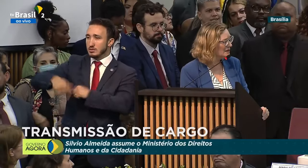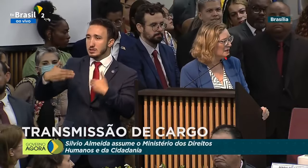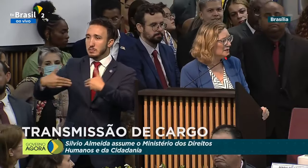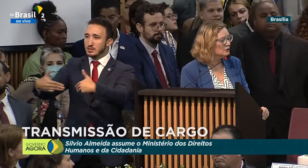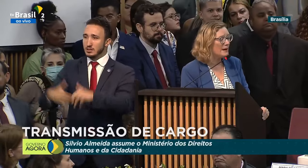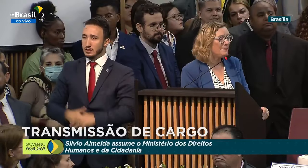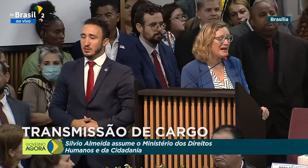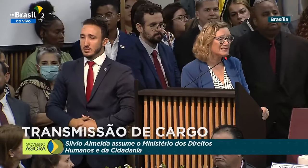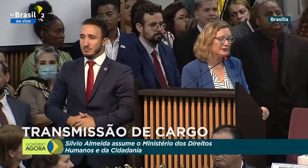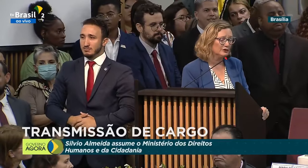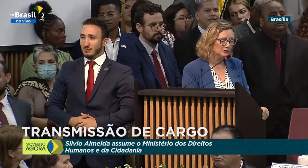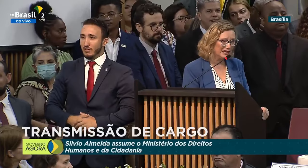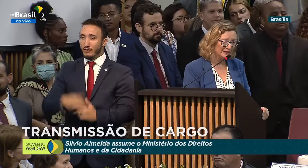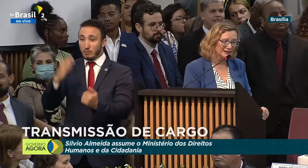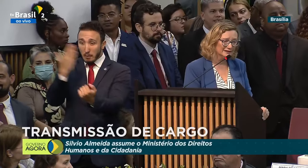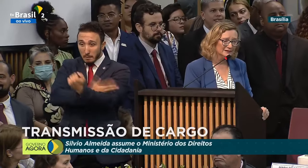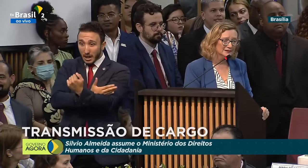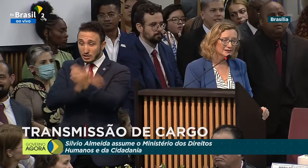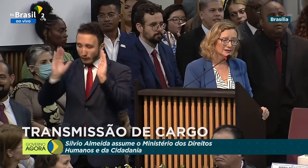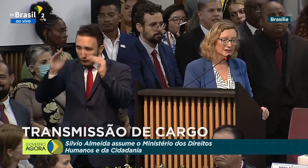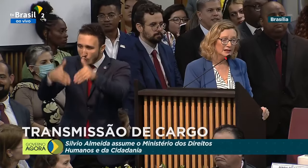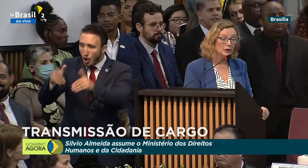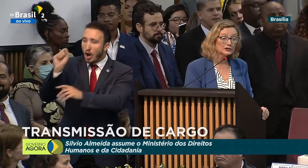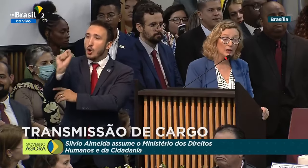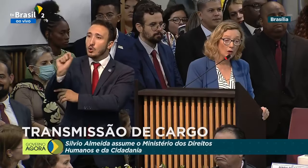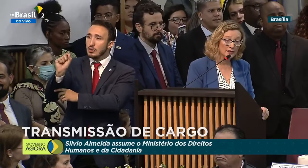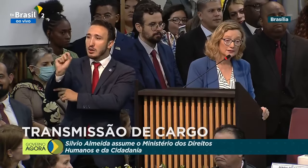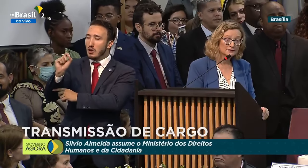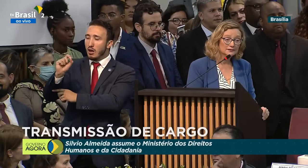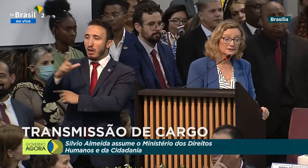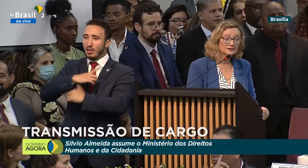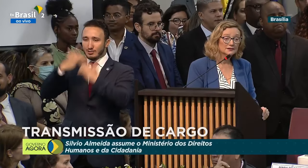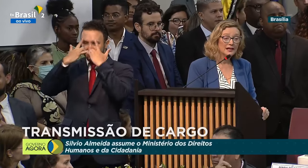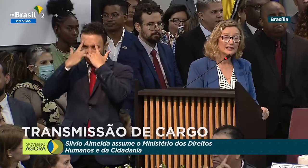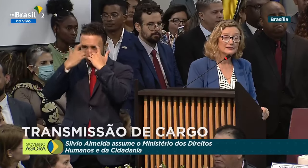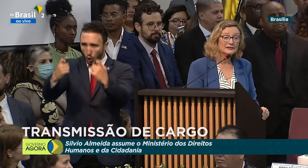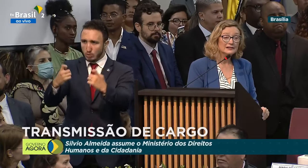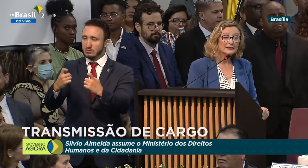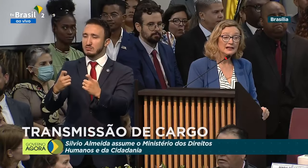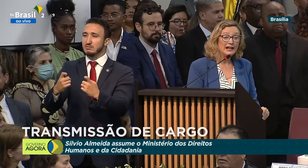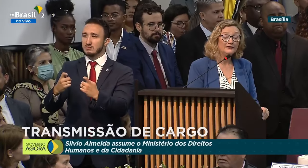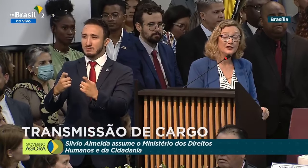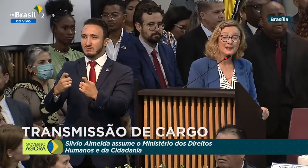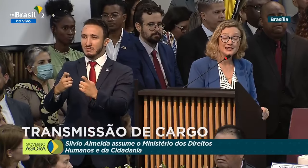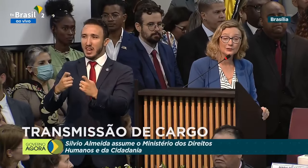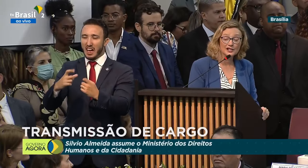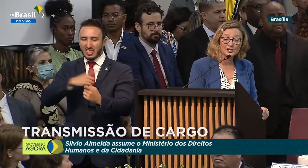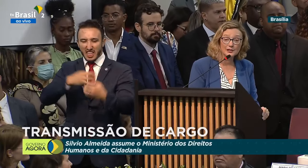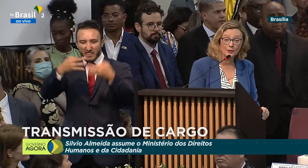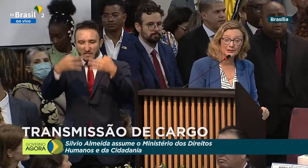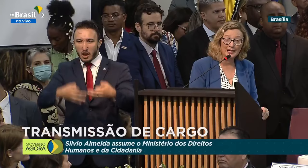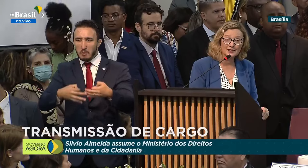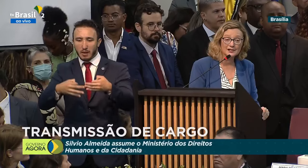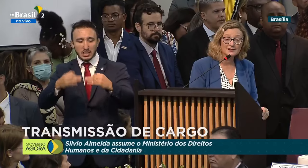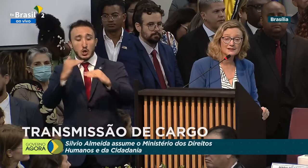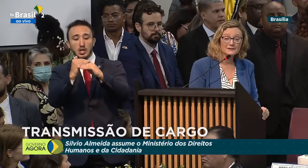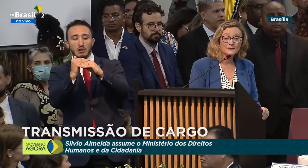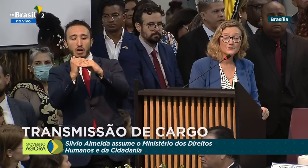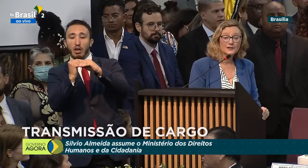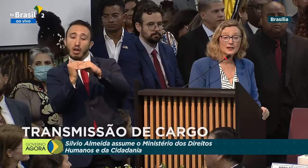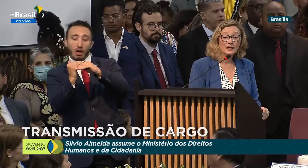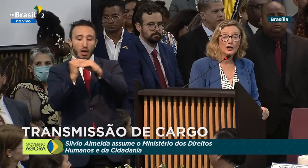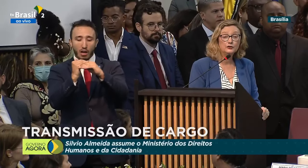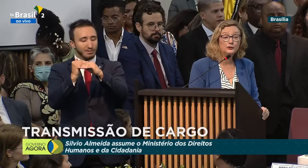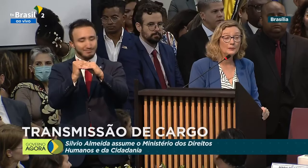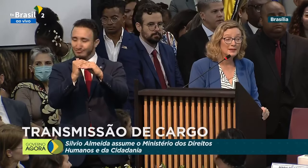e uma pasta voltada ao terror a afirmação das desigualdades